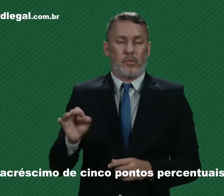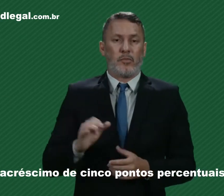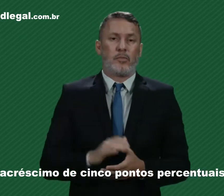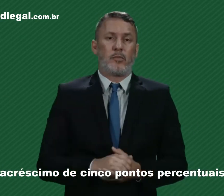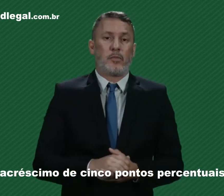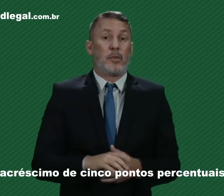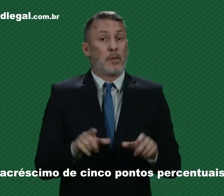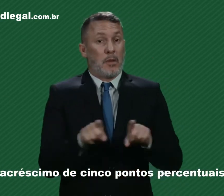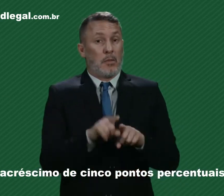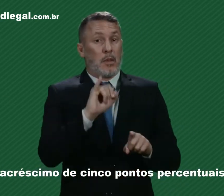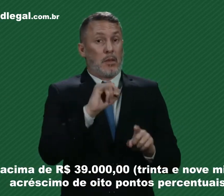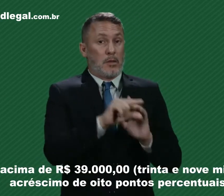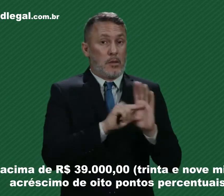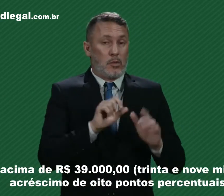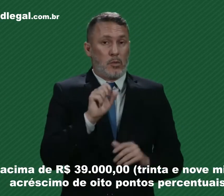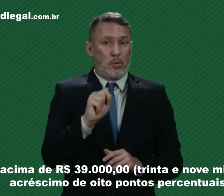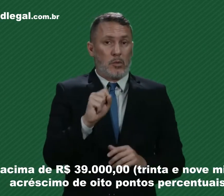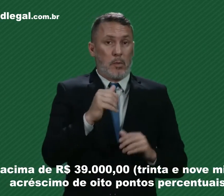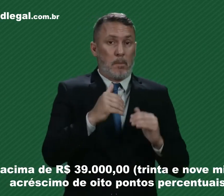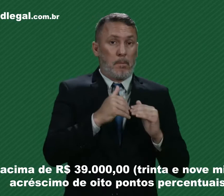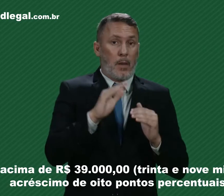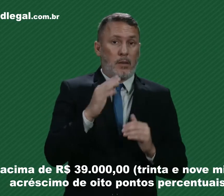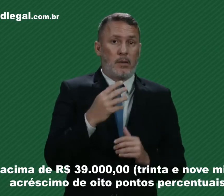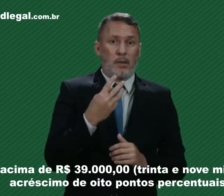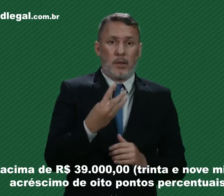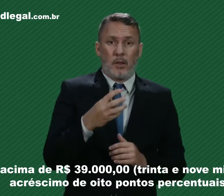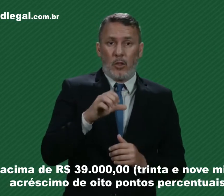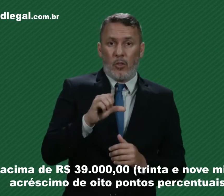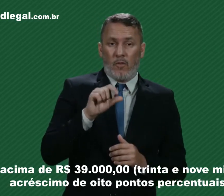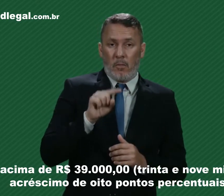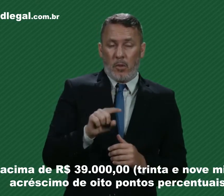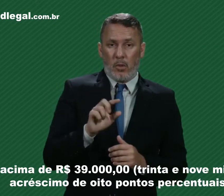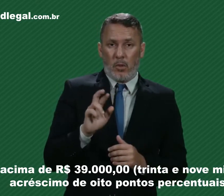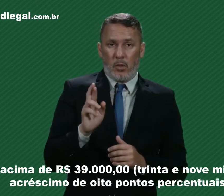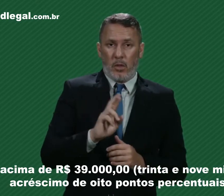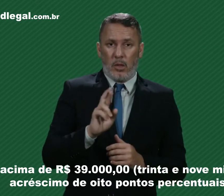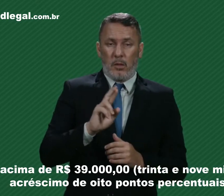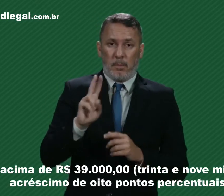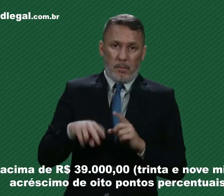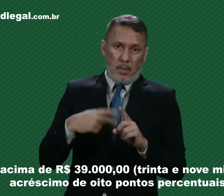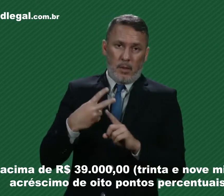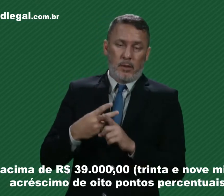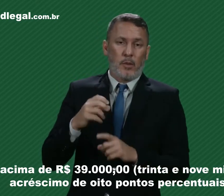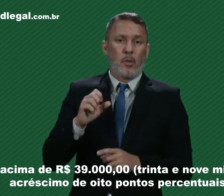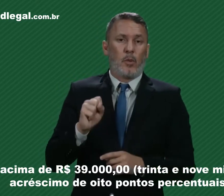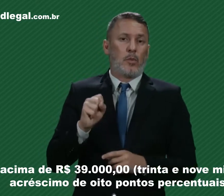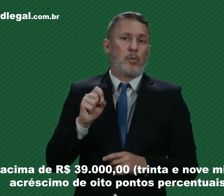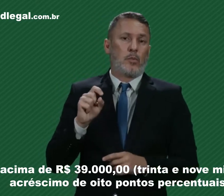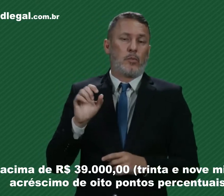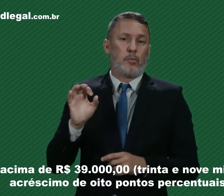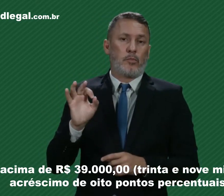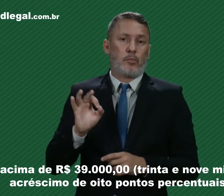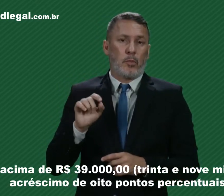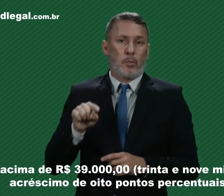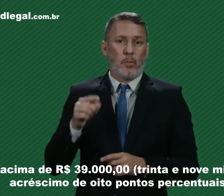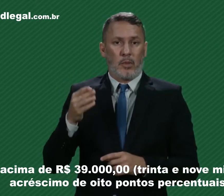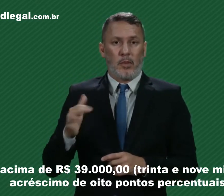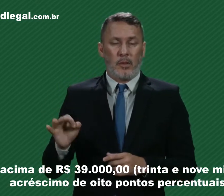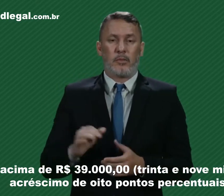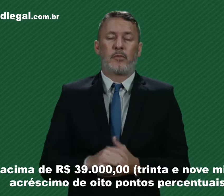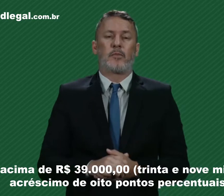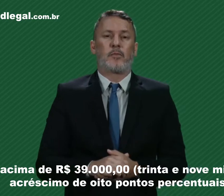pontos percentuais. E, inciso 8, acima de R$ 39.000, acréscimo de 8